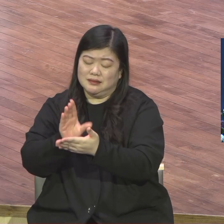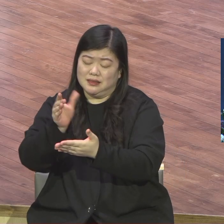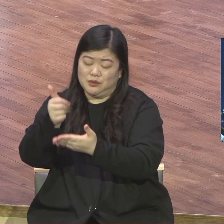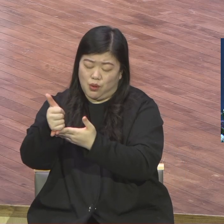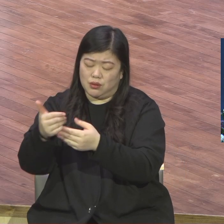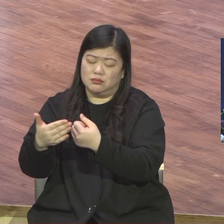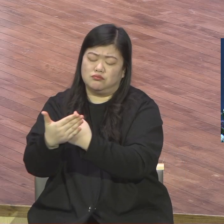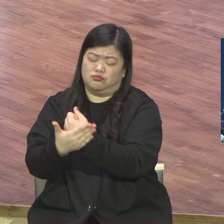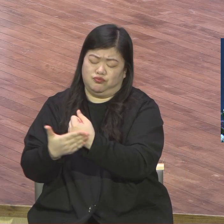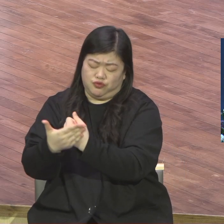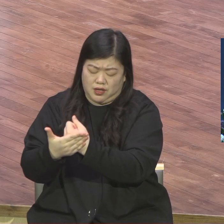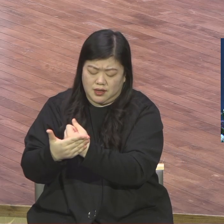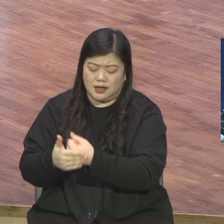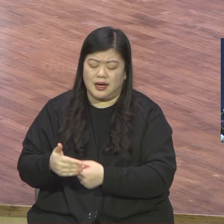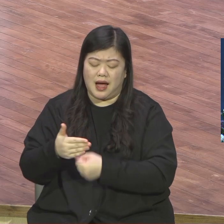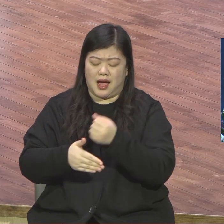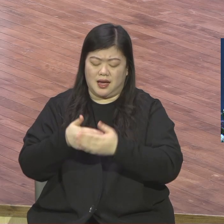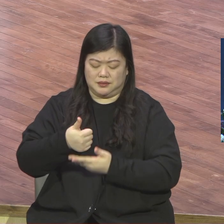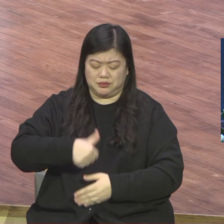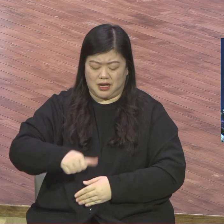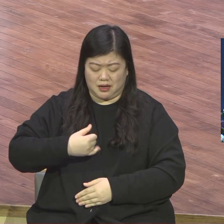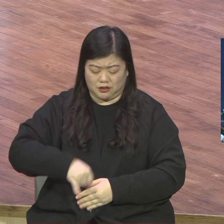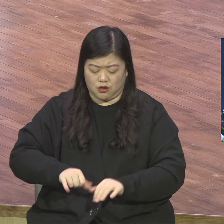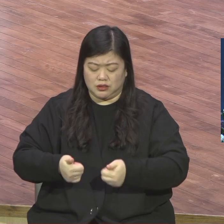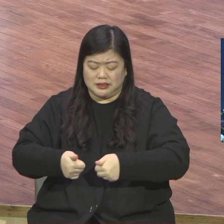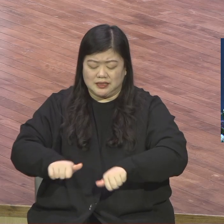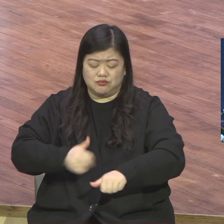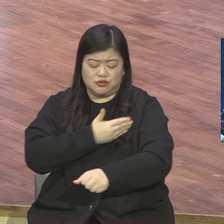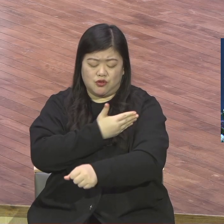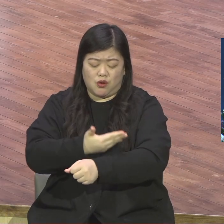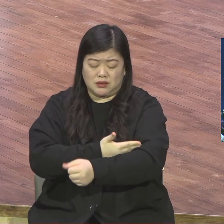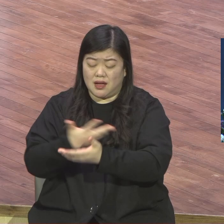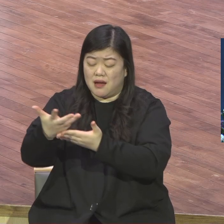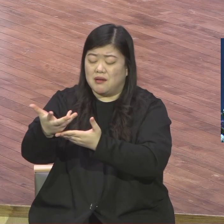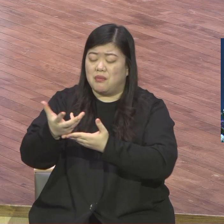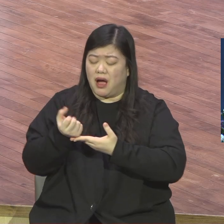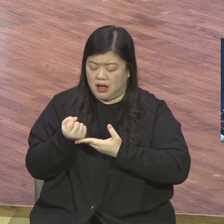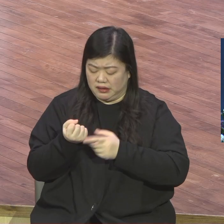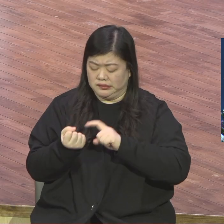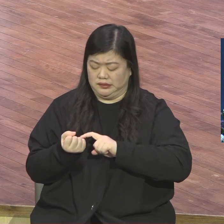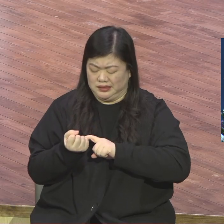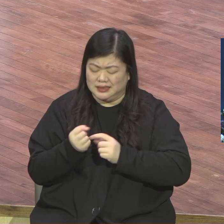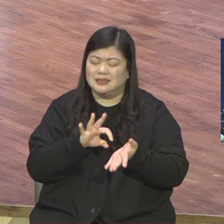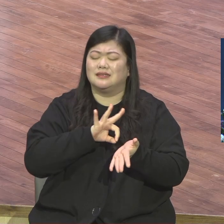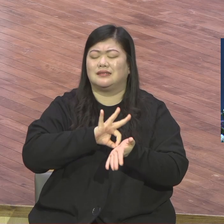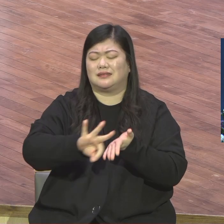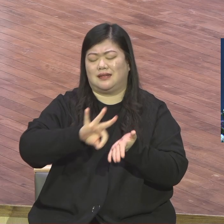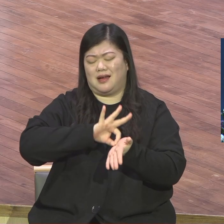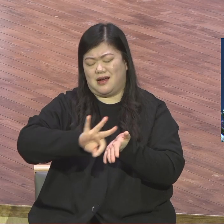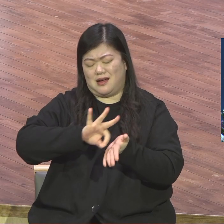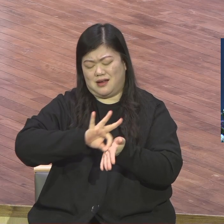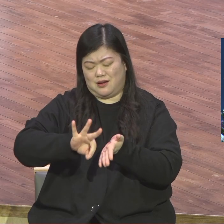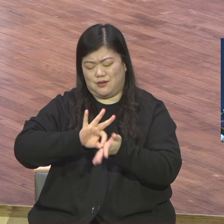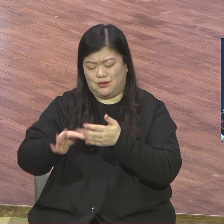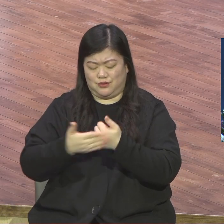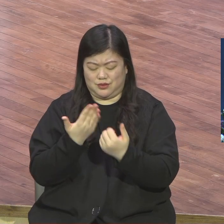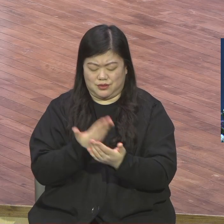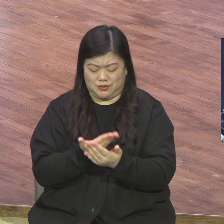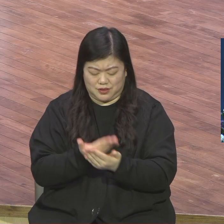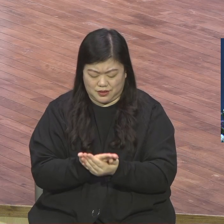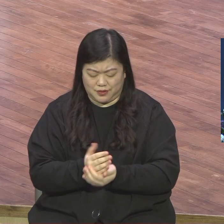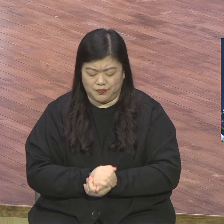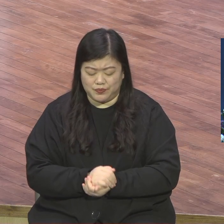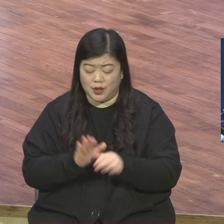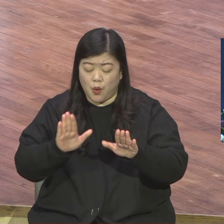이 어마어마한 신분과 권세를 누림에 사는 자들 되게 하여 주옵소서. 그래서 정말로